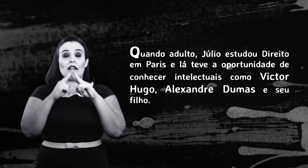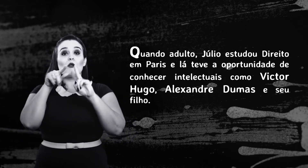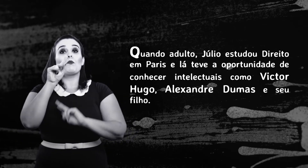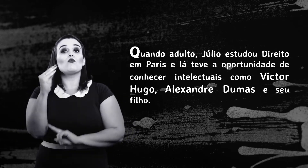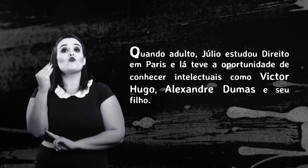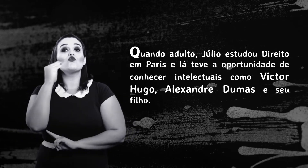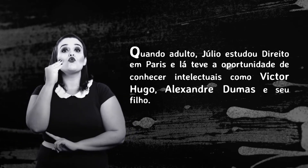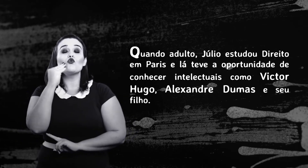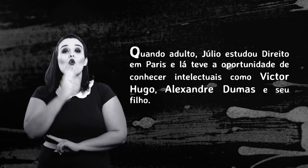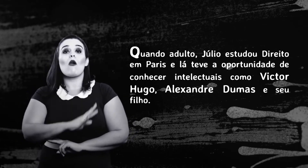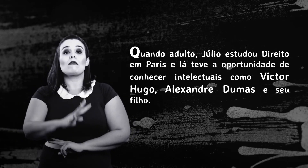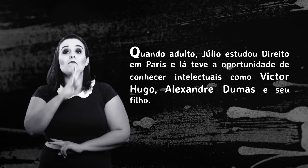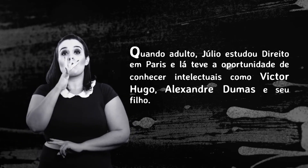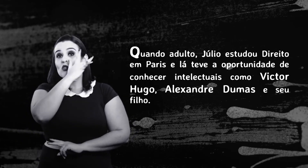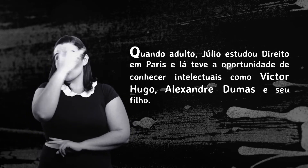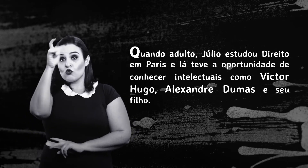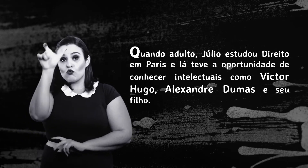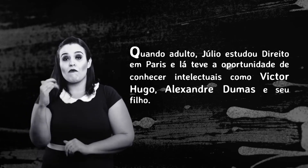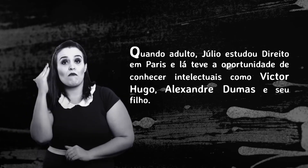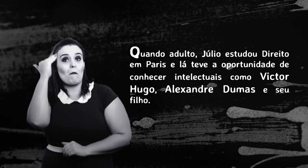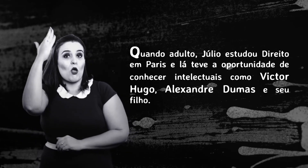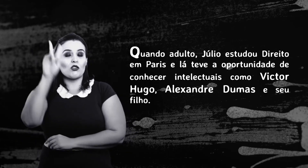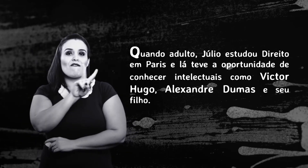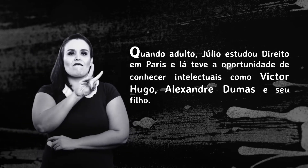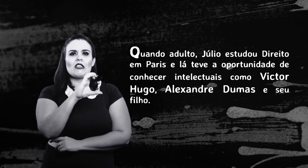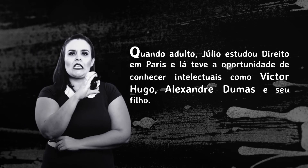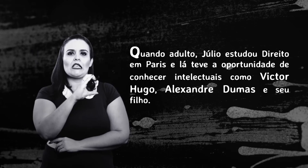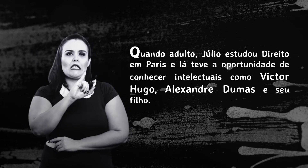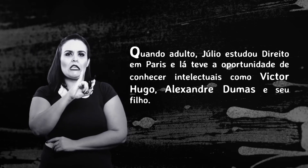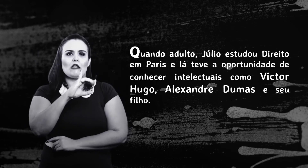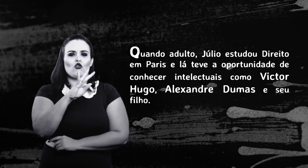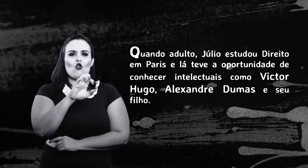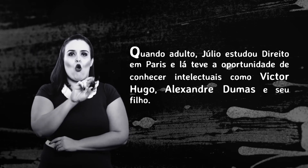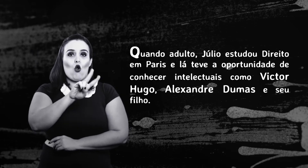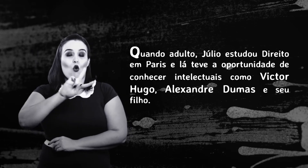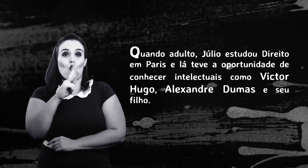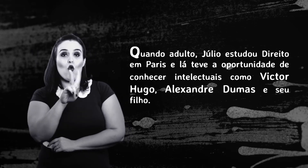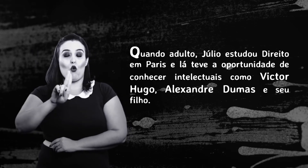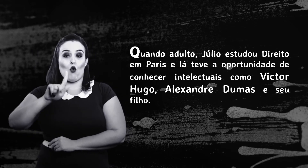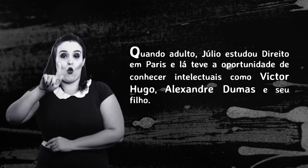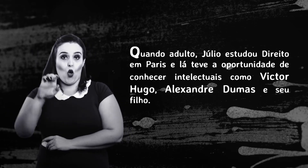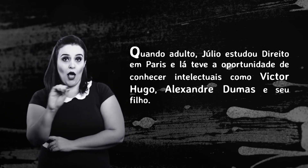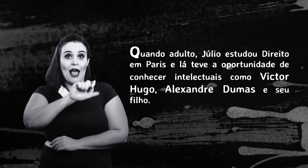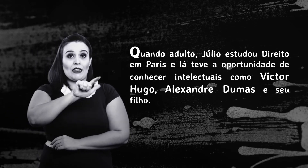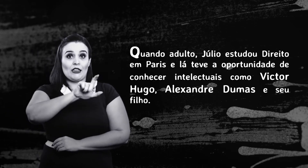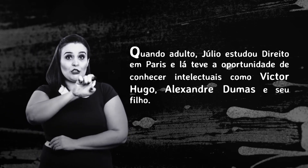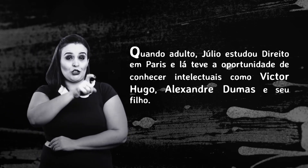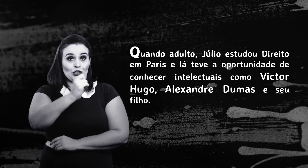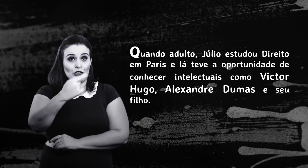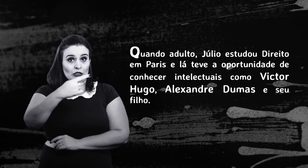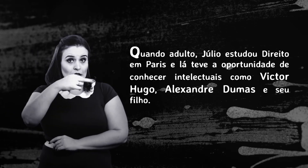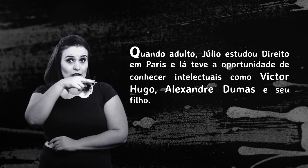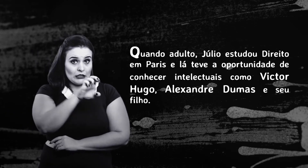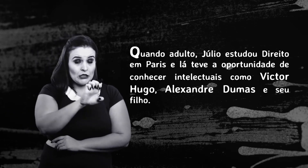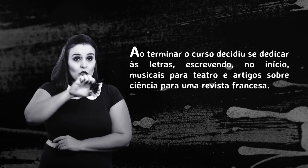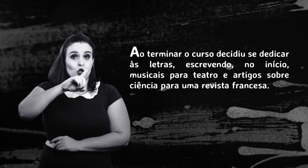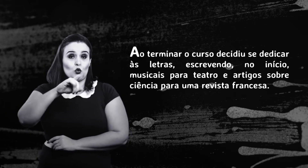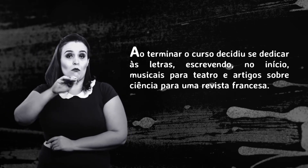lá teve a oportunidade de conhecer intelectuais como Victor Hugo, Alexandre Dumas e seu filho. Ao terminar